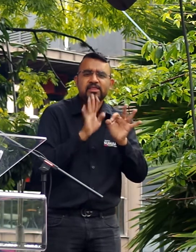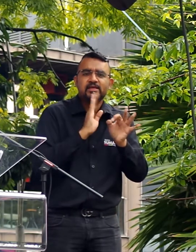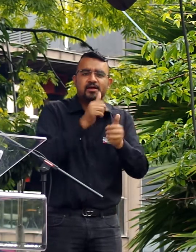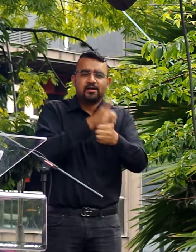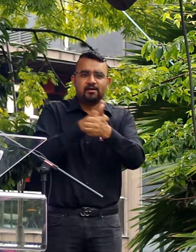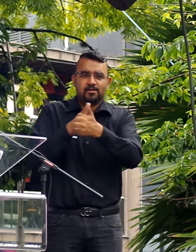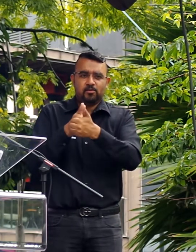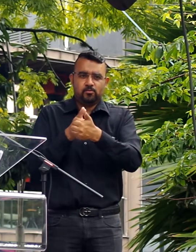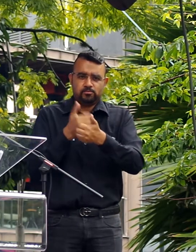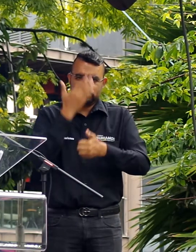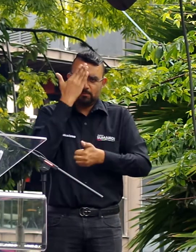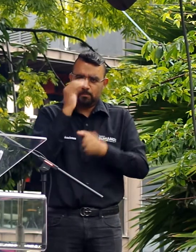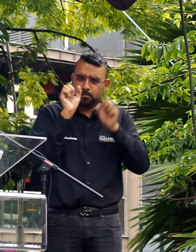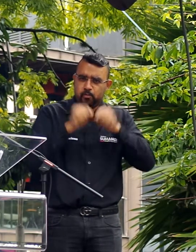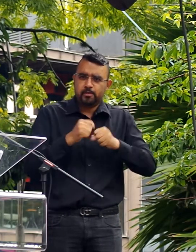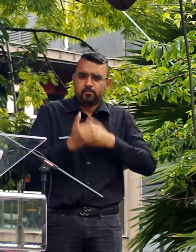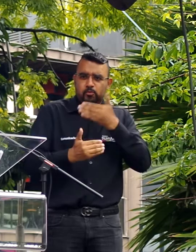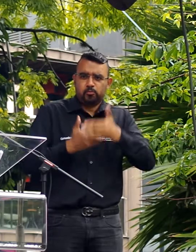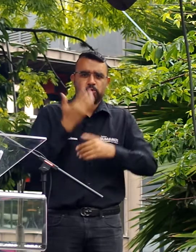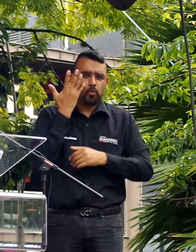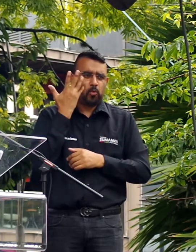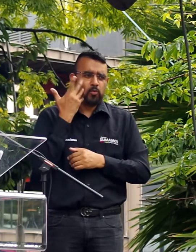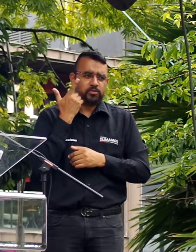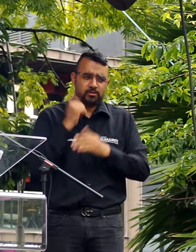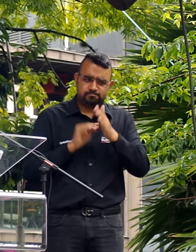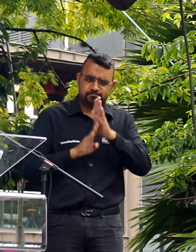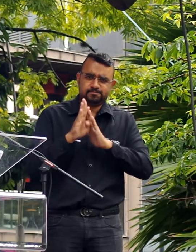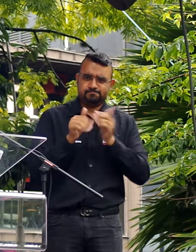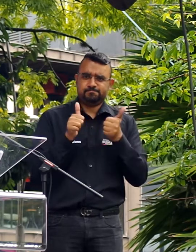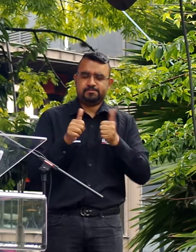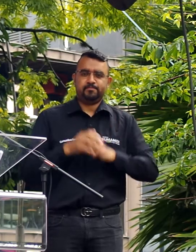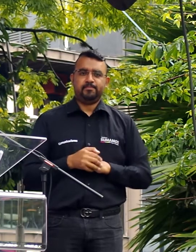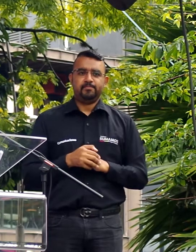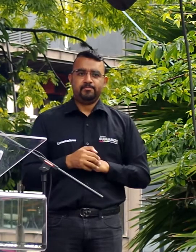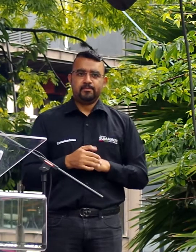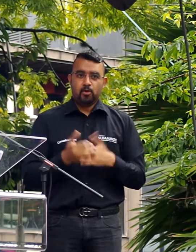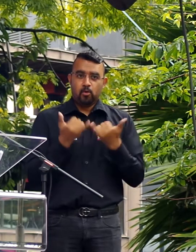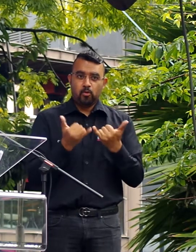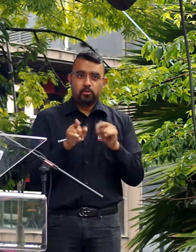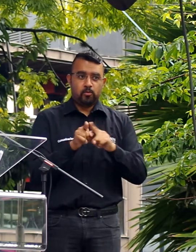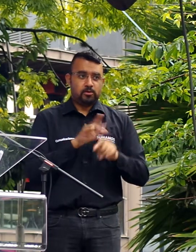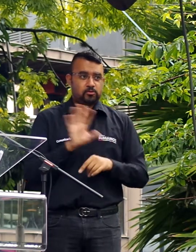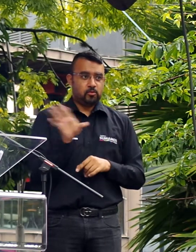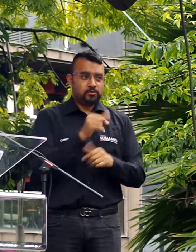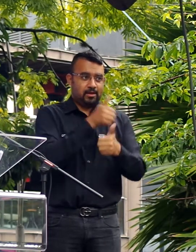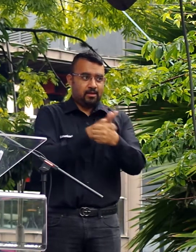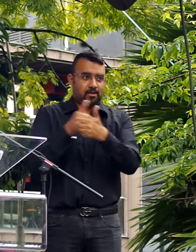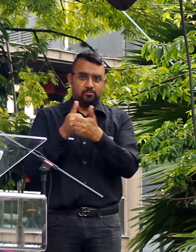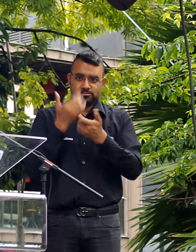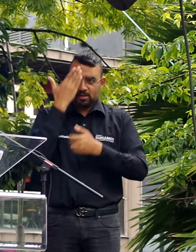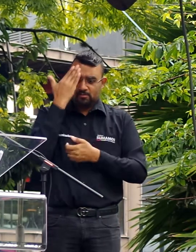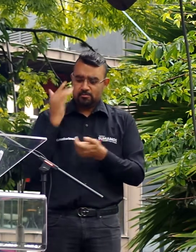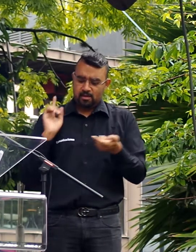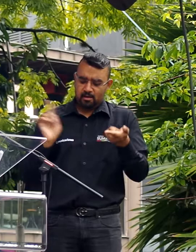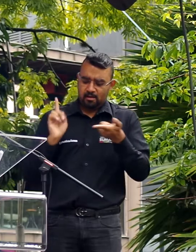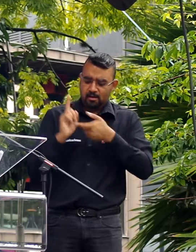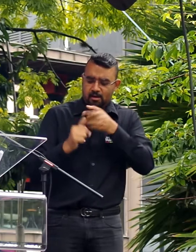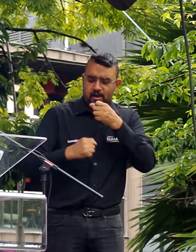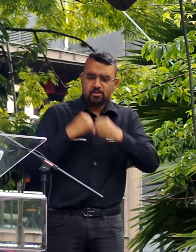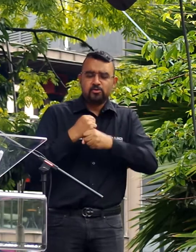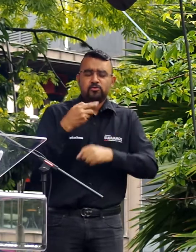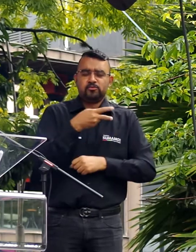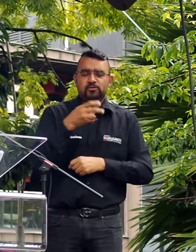nosotros ser mejores. El Consejo de Envigado hoy celebra con todos ustedes estos 247